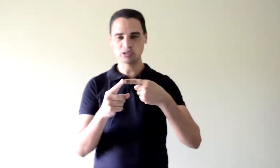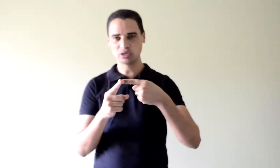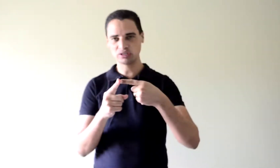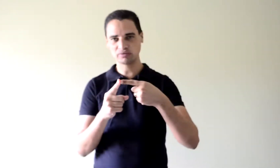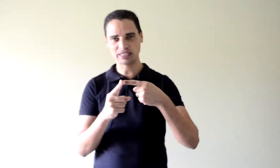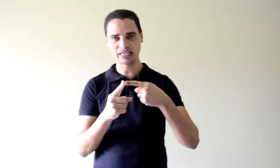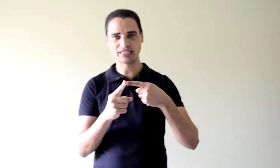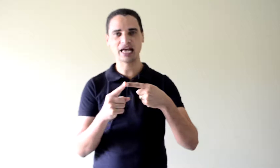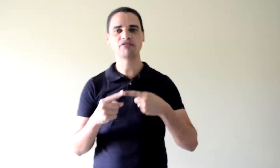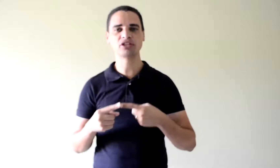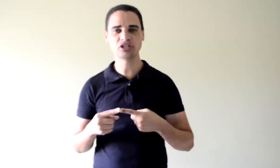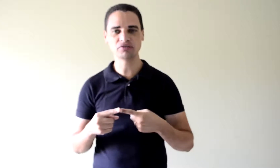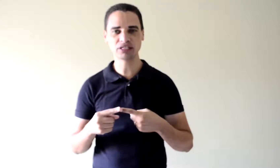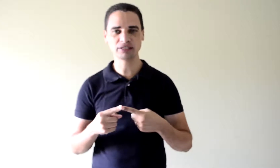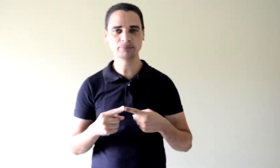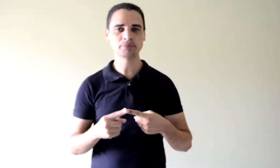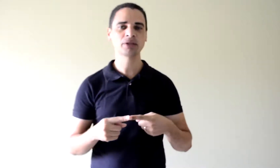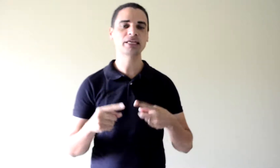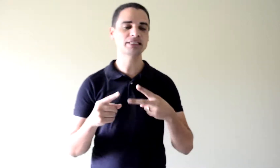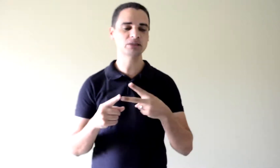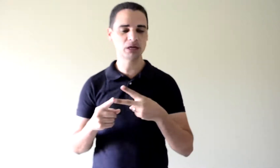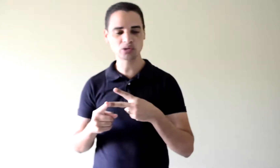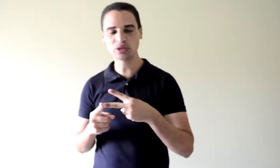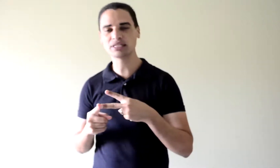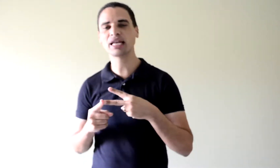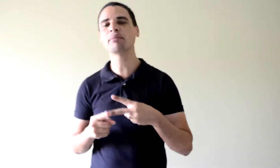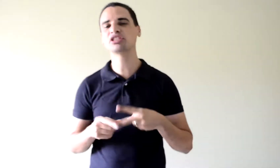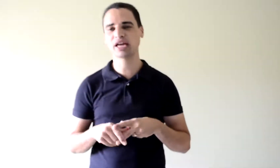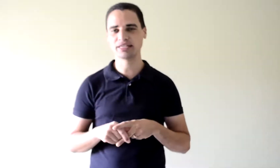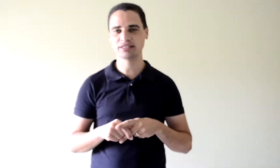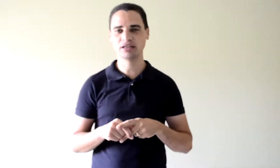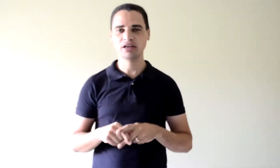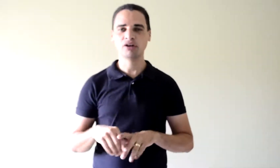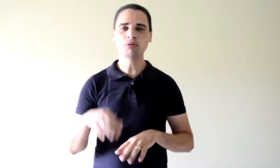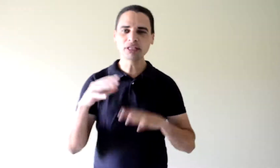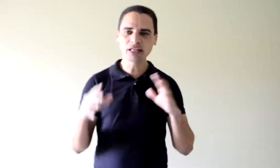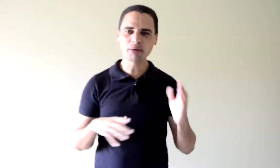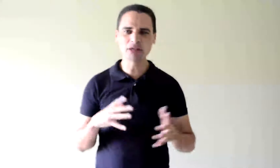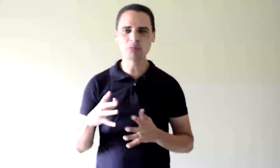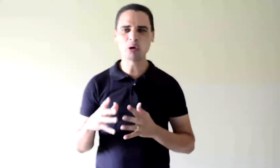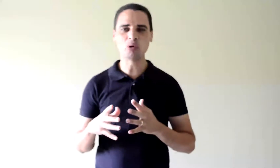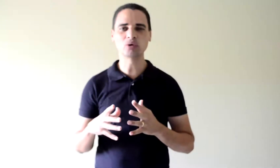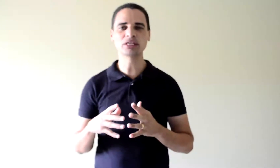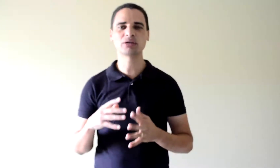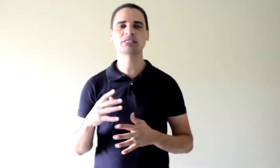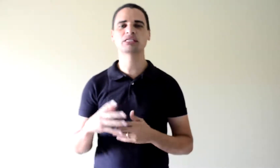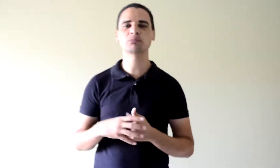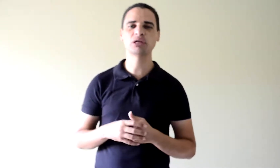expressões faciais afetivas e as expressões gramaticais. Vamos entender mais um pouco o que são essas